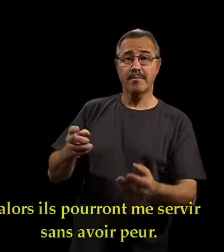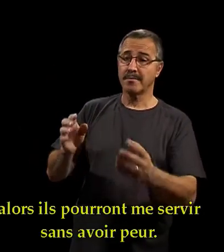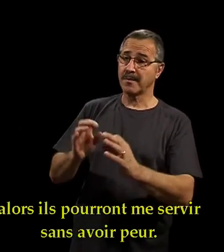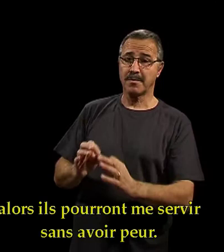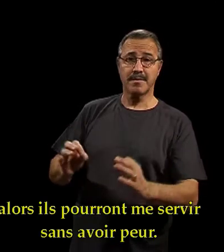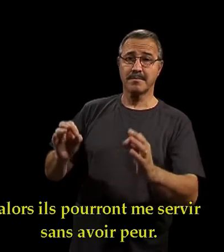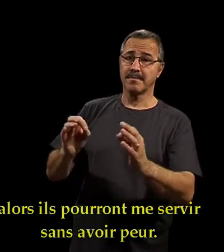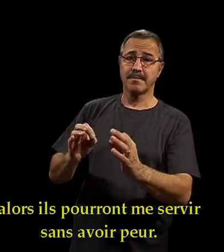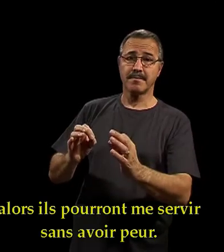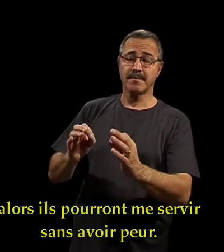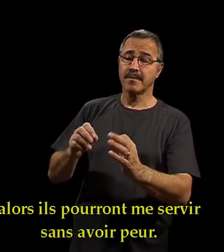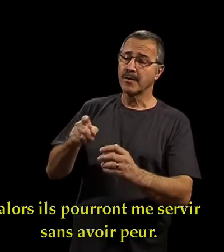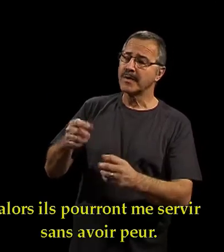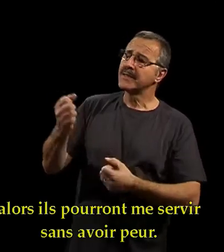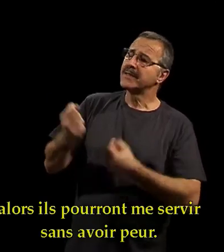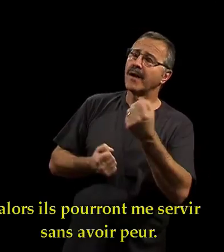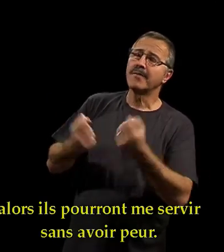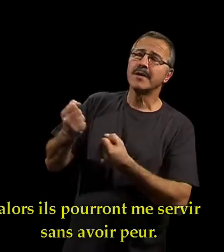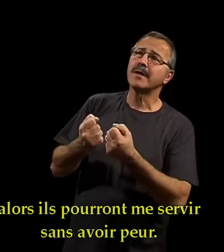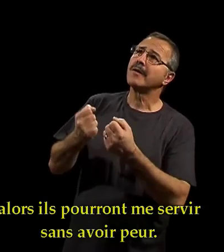Alors, ils pourront me servir sans avoir peur.